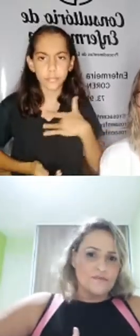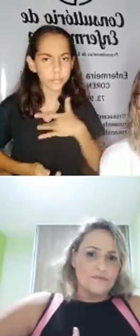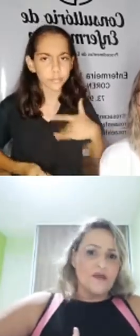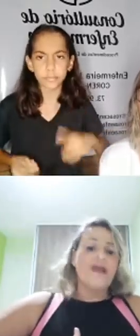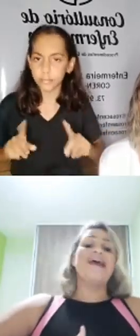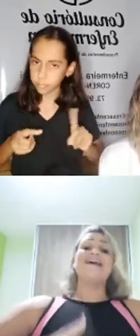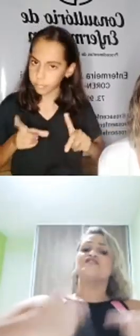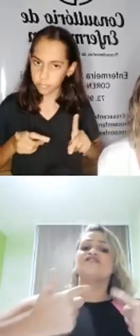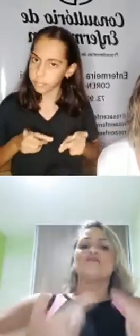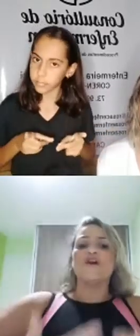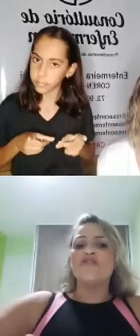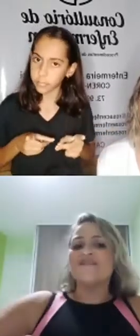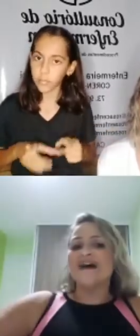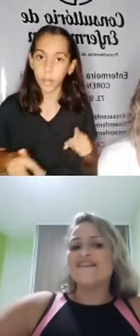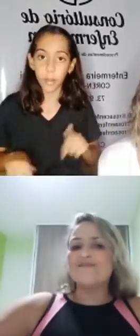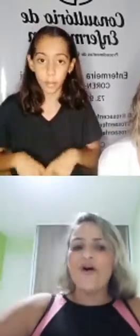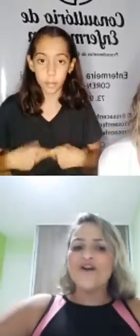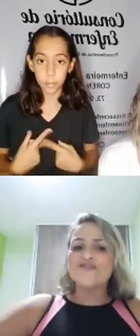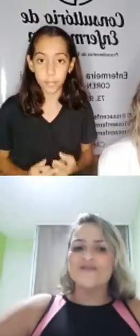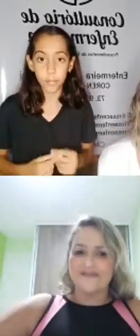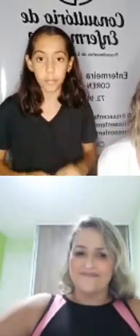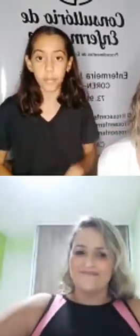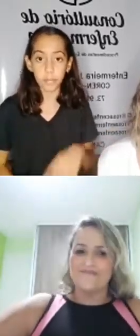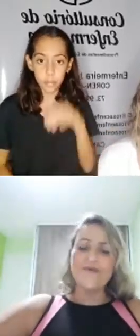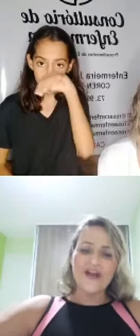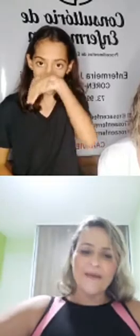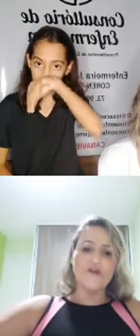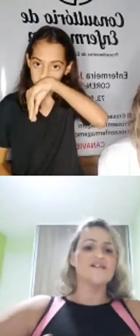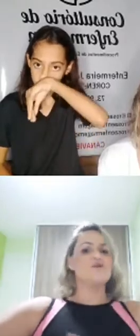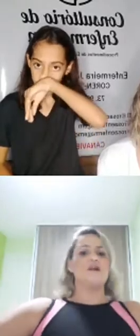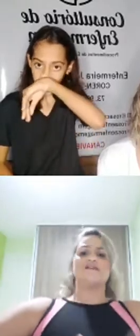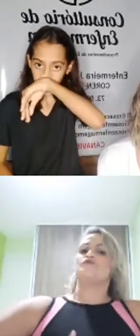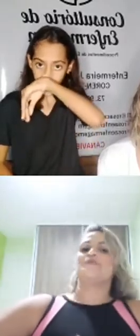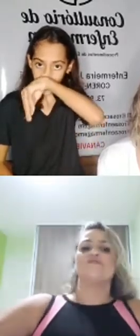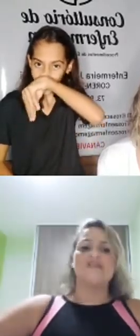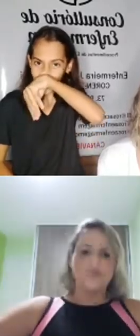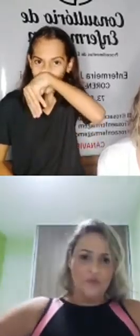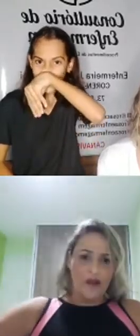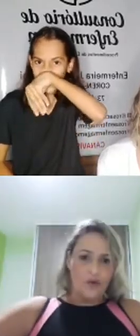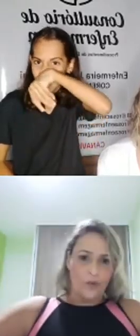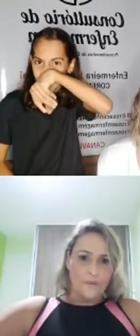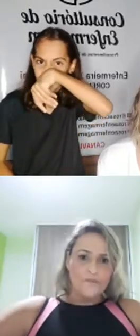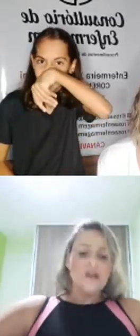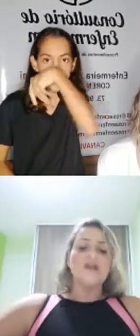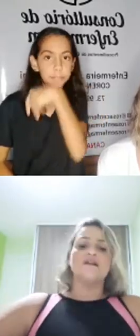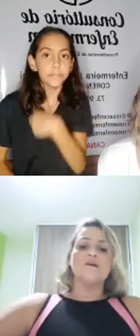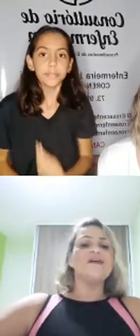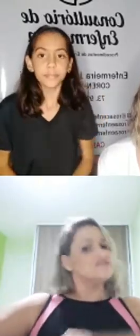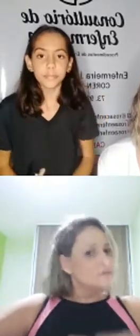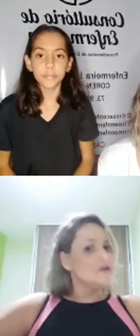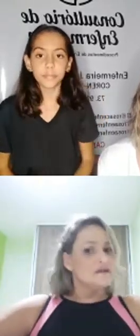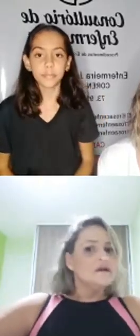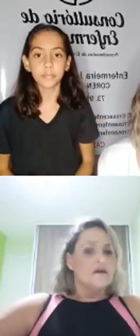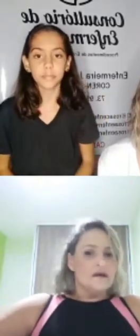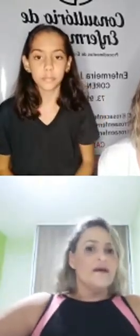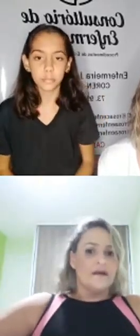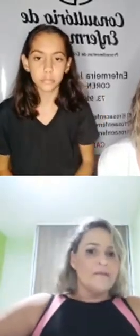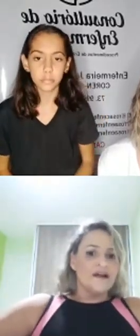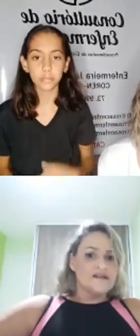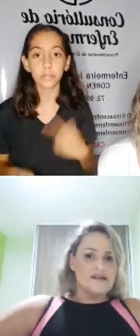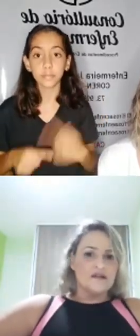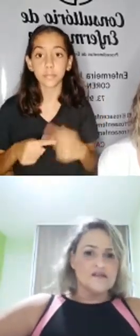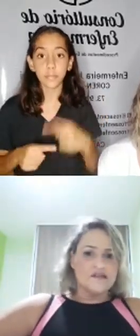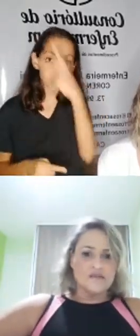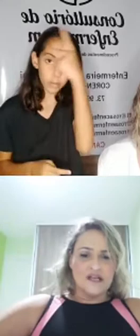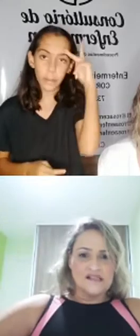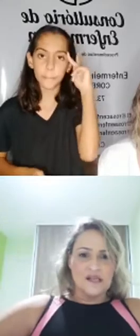expostos. Estes estão talvez mais expostos. Por quê? Porque a circulação de pessoas é muito maior. Então, eles também